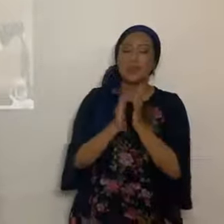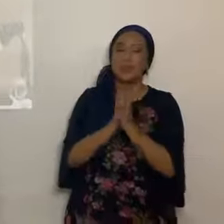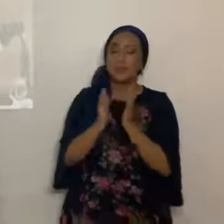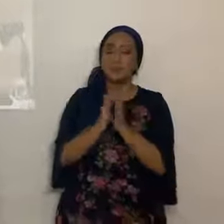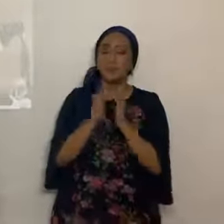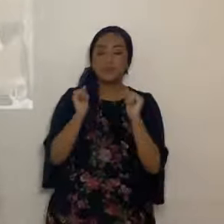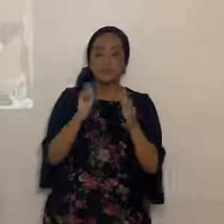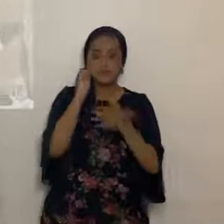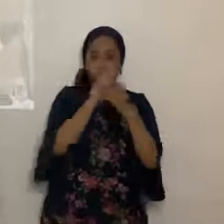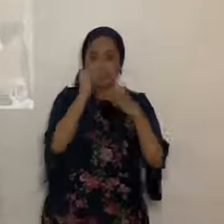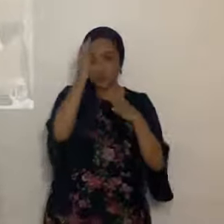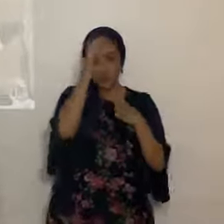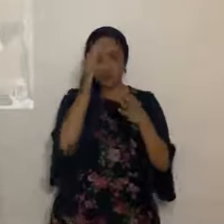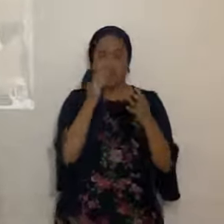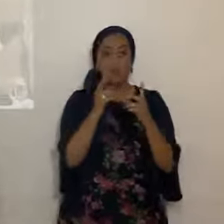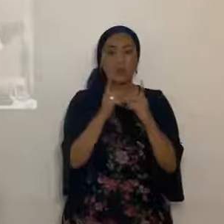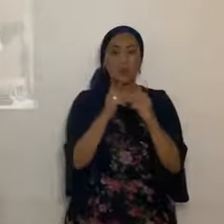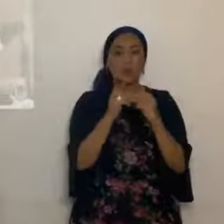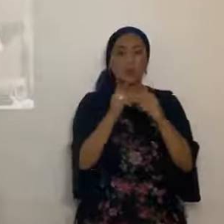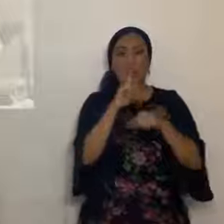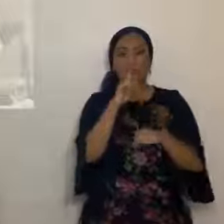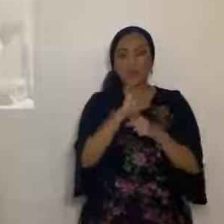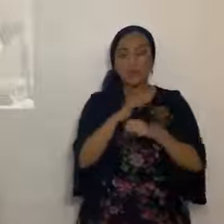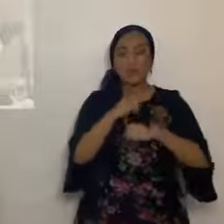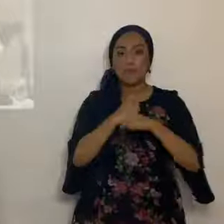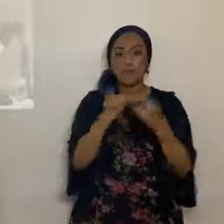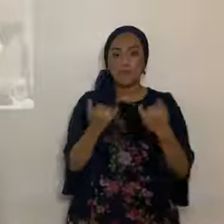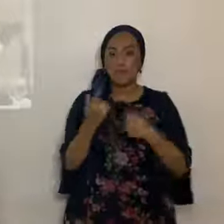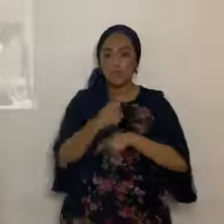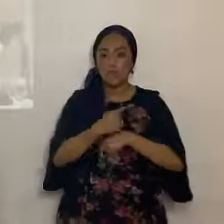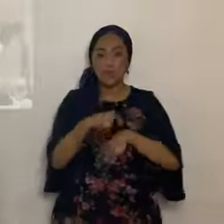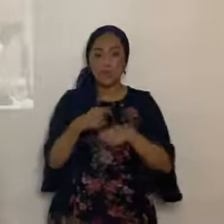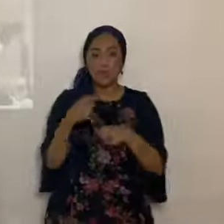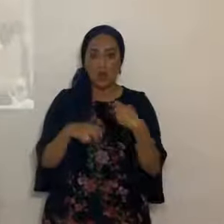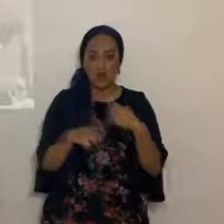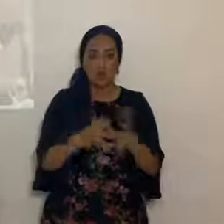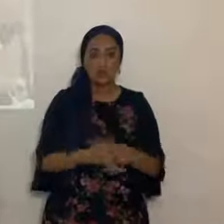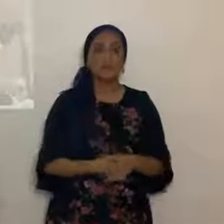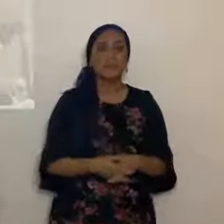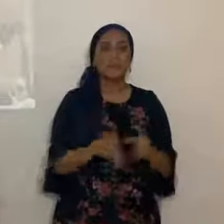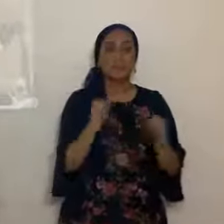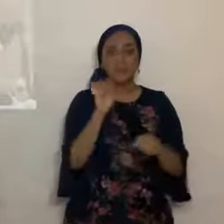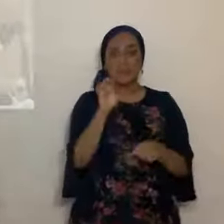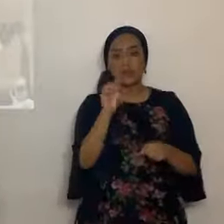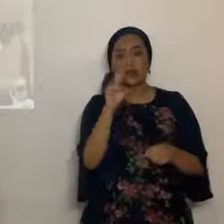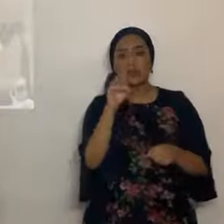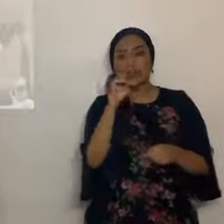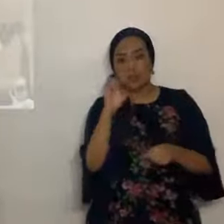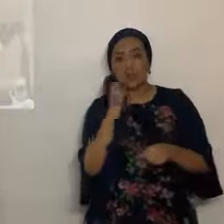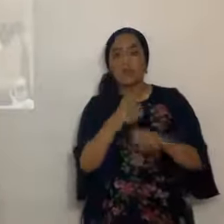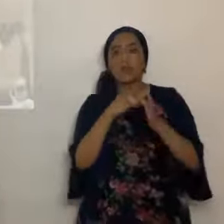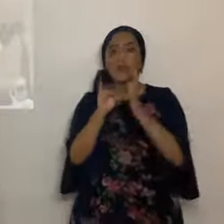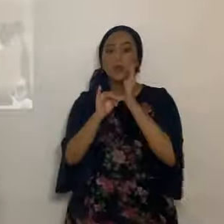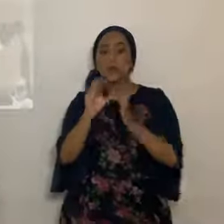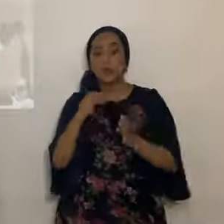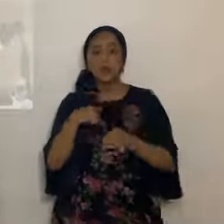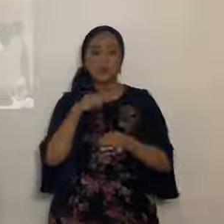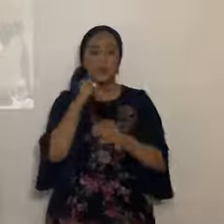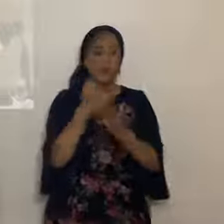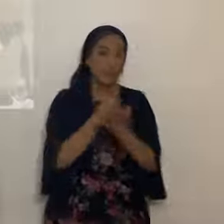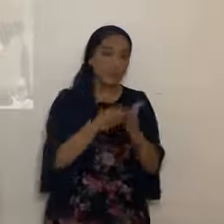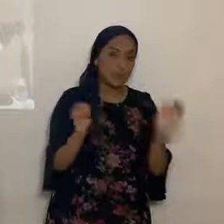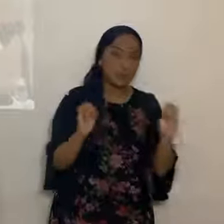el abacados. Una promesa más de protección en estos tiempos que son difíciles. Puedes suscribirte al canal, yo no monetizo los